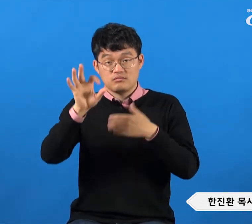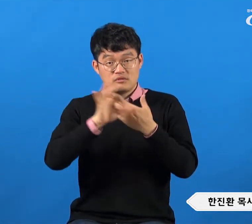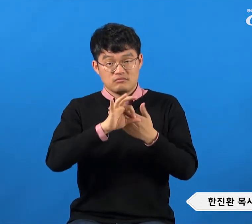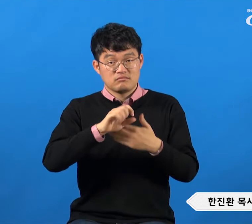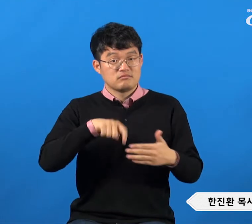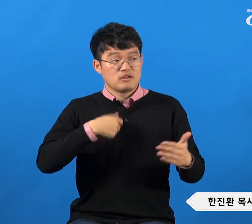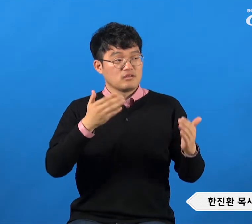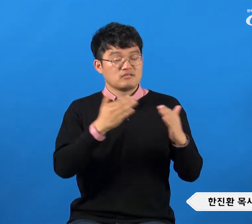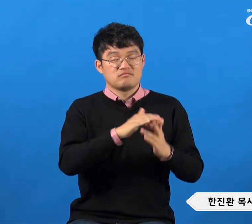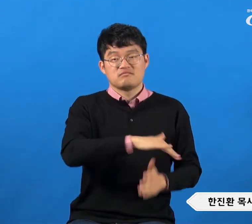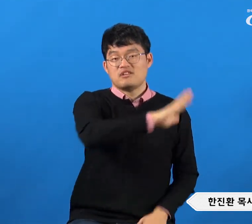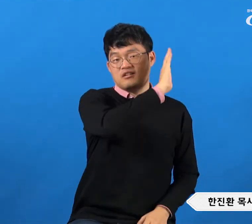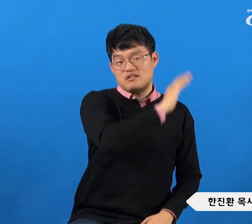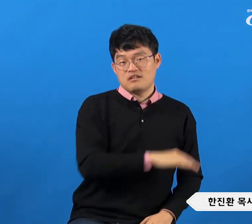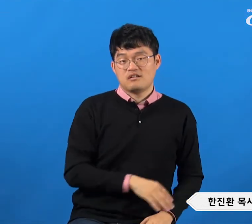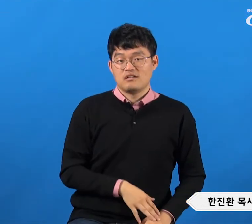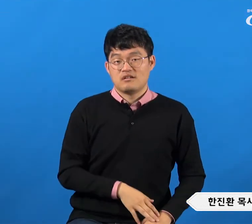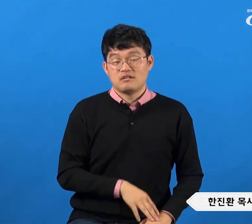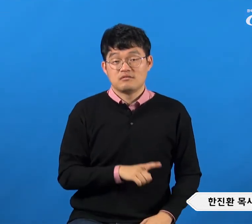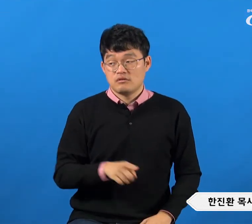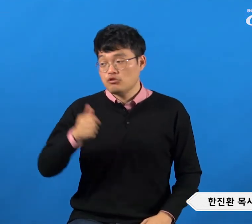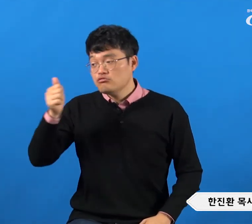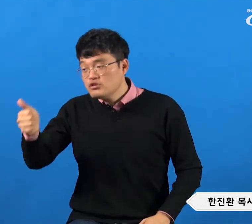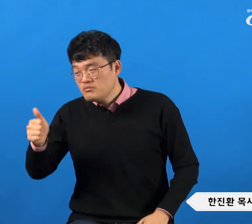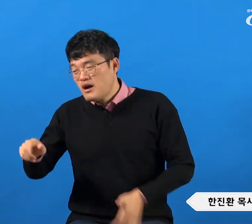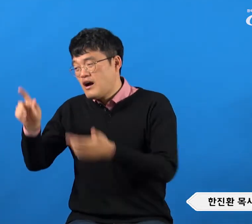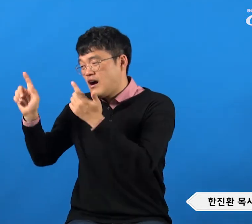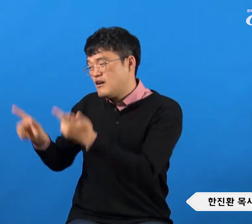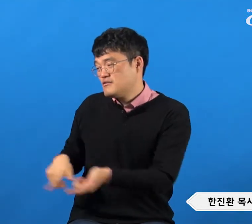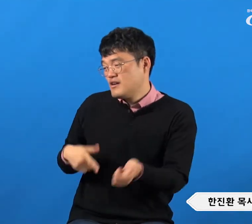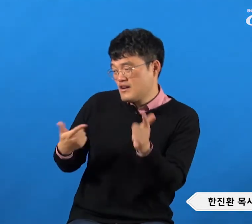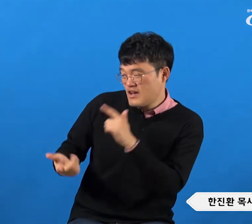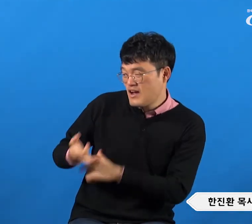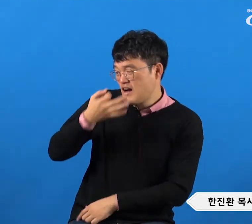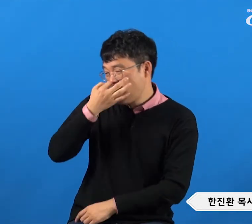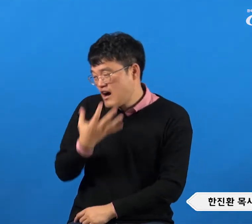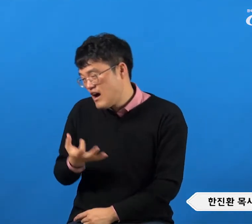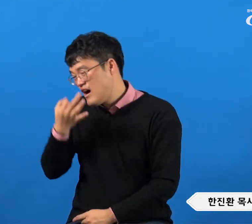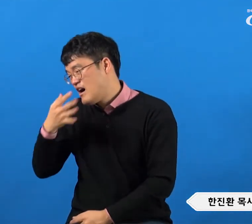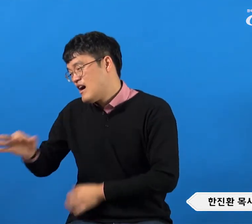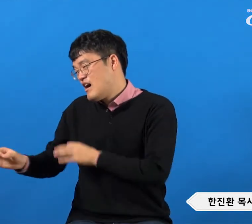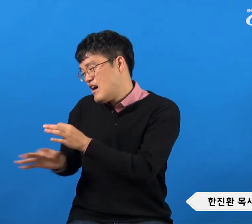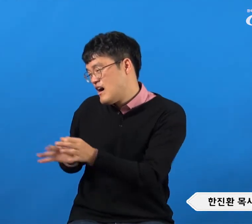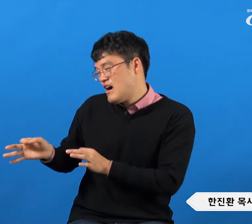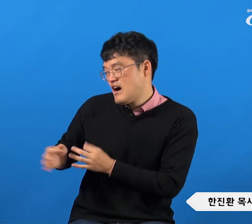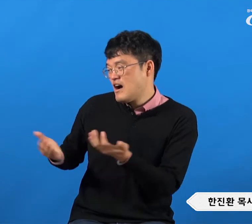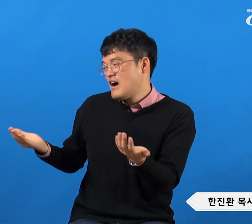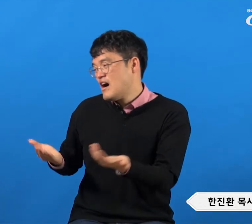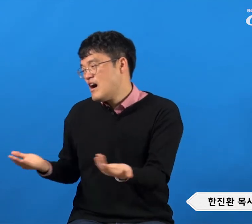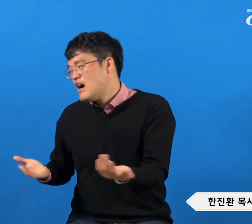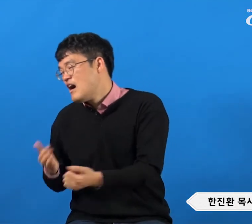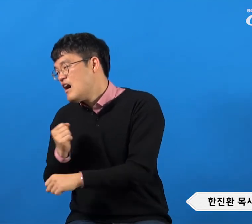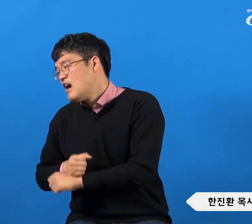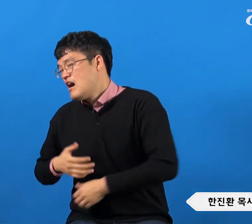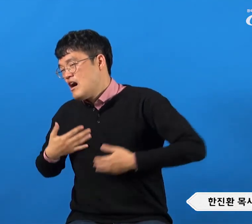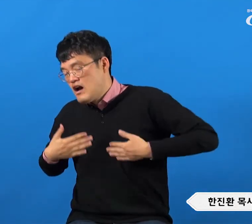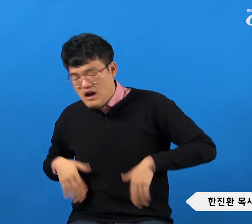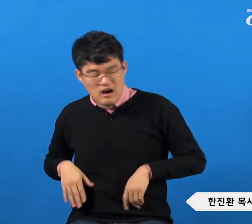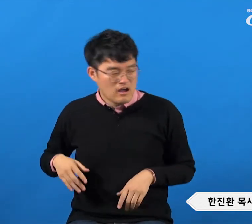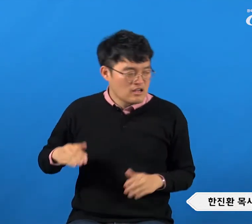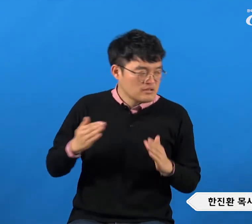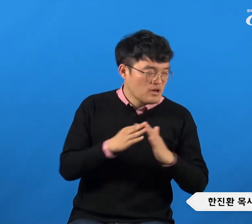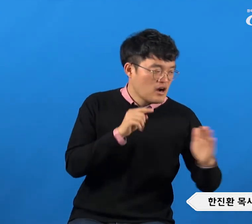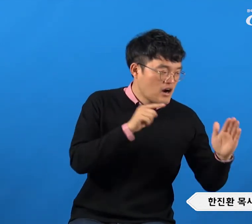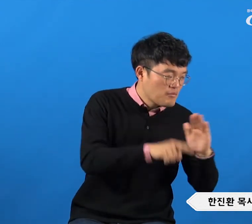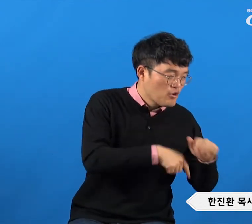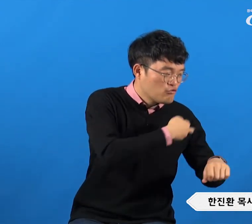되면 퇴근합니다. 그런데 그 주인은 하루 종일 힘들게 장사하고 오면 피곤해 죽겠는데